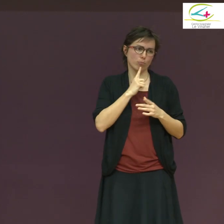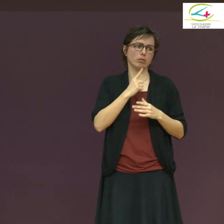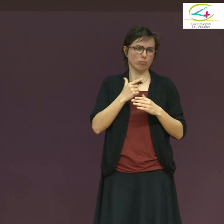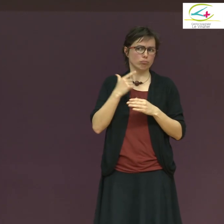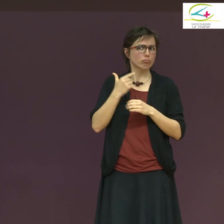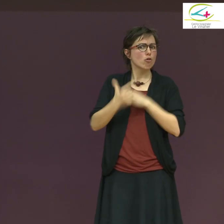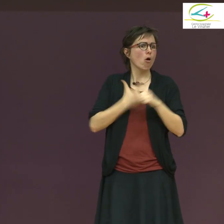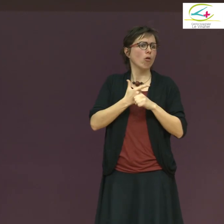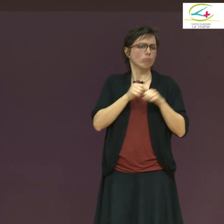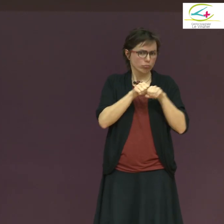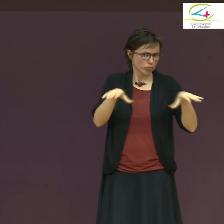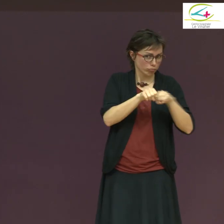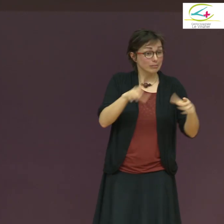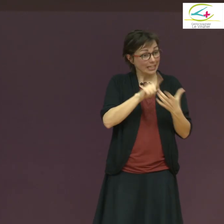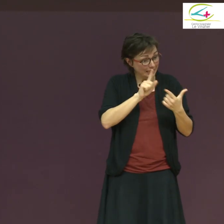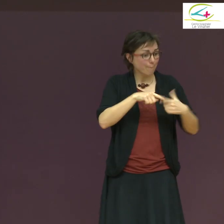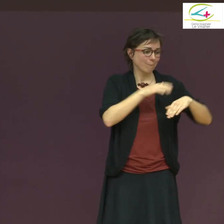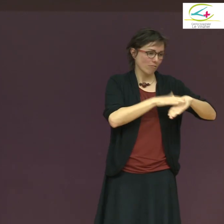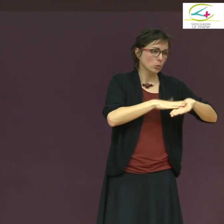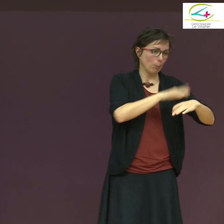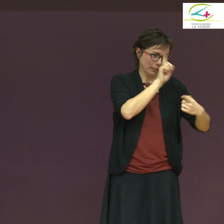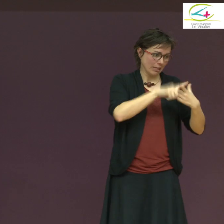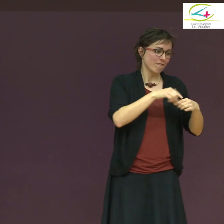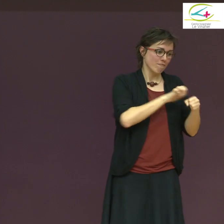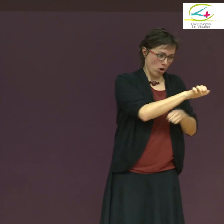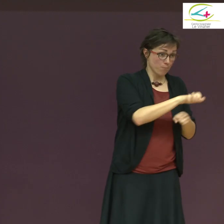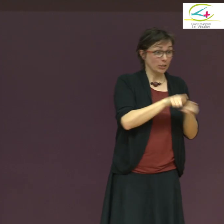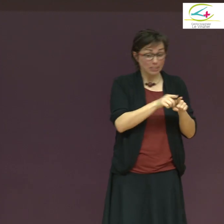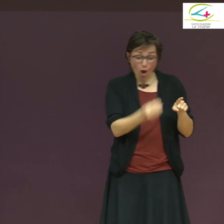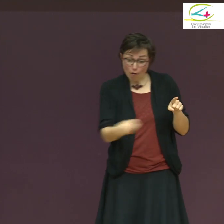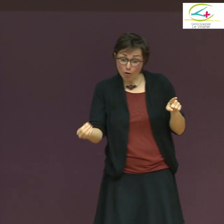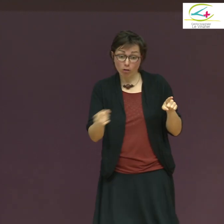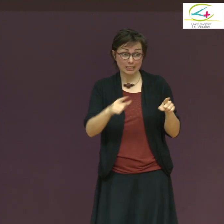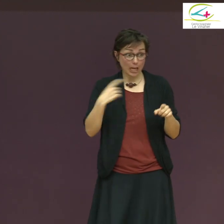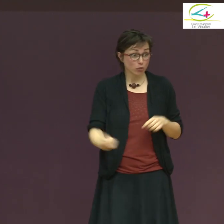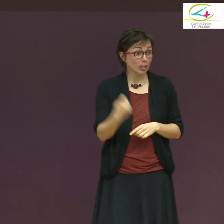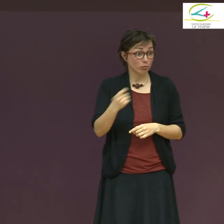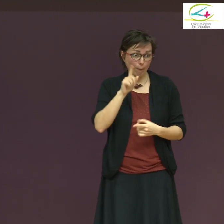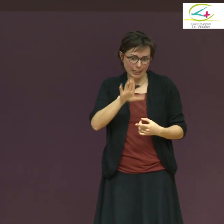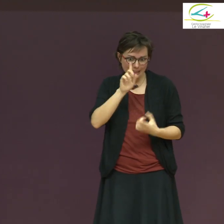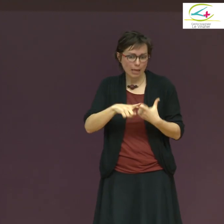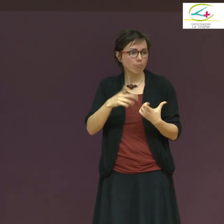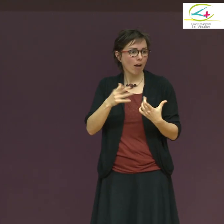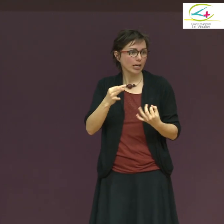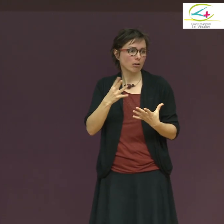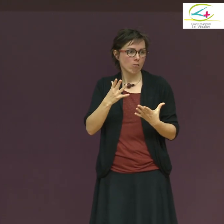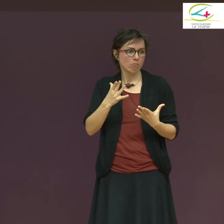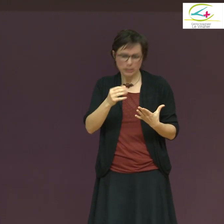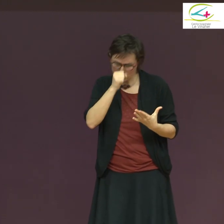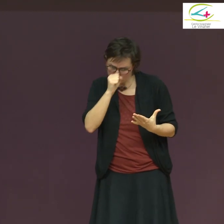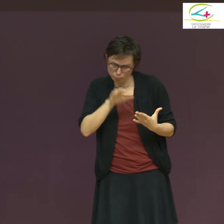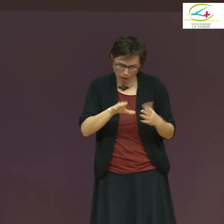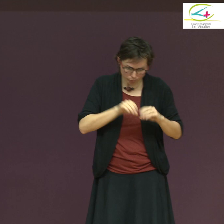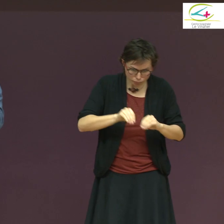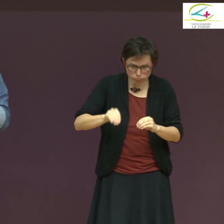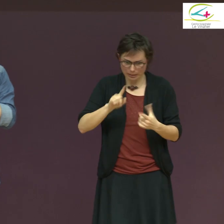viol. Après, la prévention du viol, c'est aussi apprendre aux gamins, c'est l'éducation sexuelle. C'est apprendre le respect de l'autre. Enfin, vous